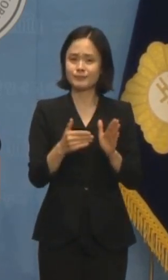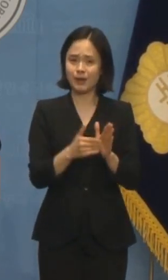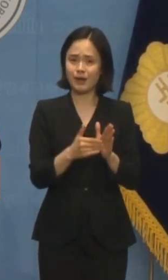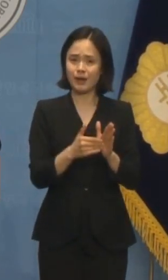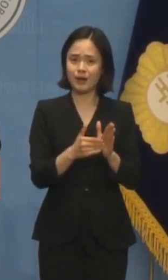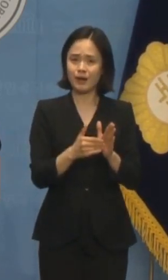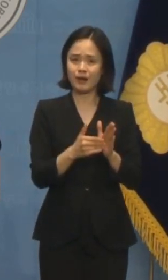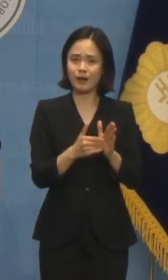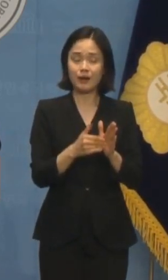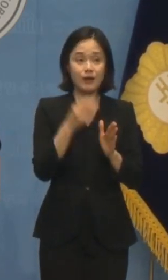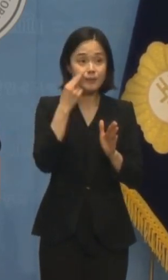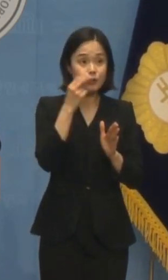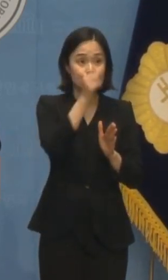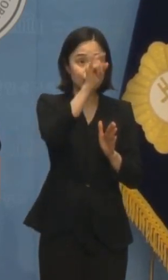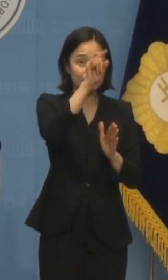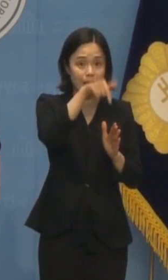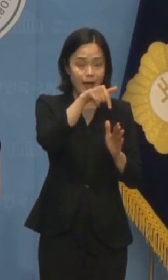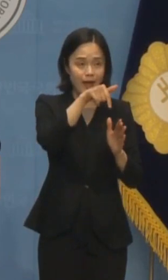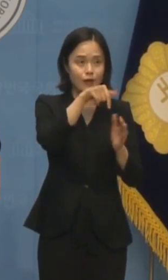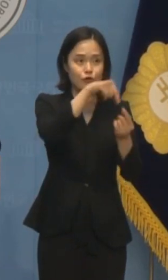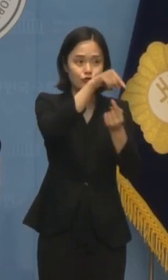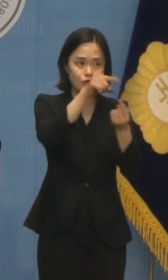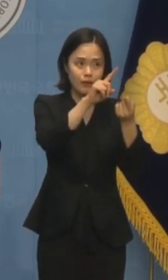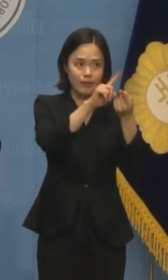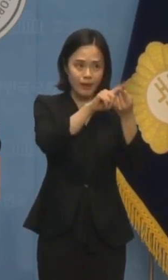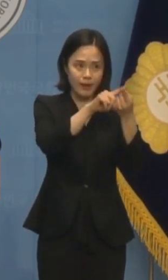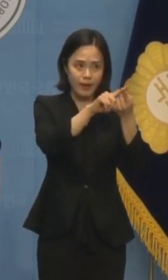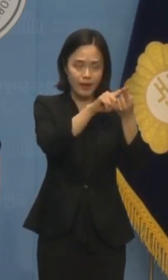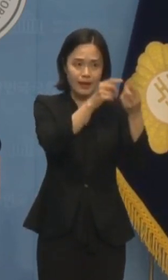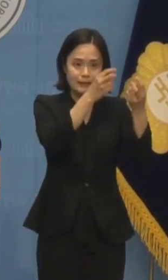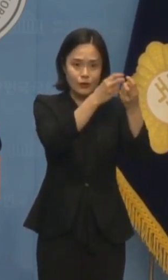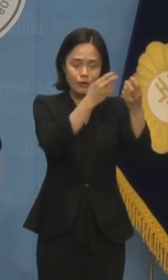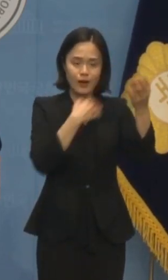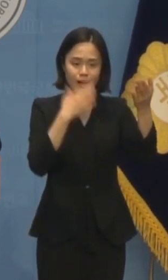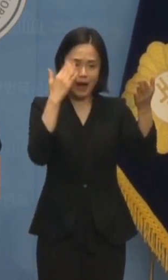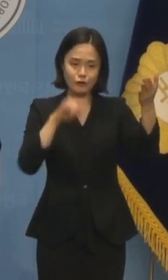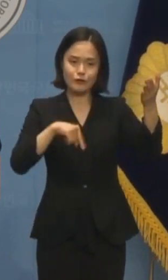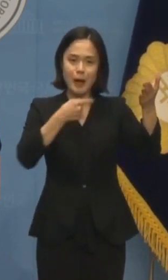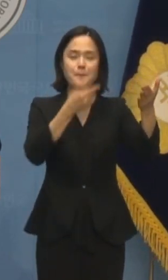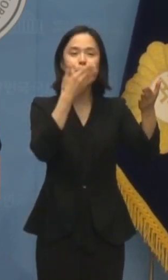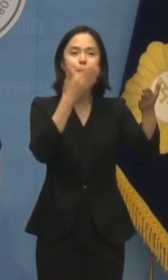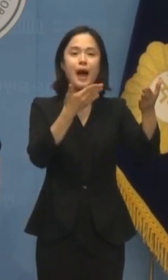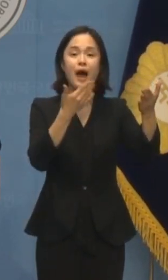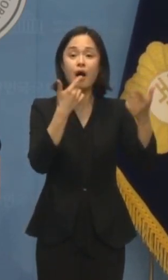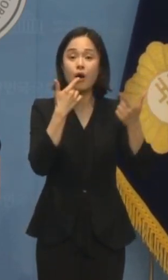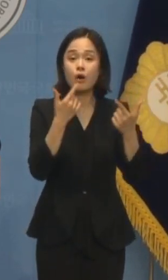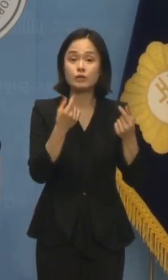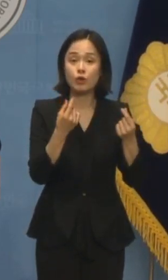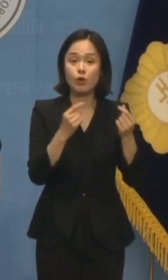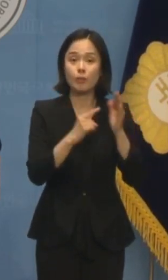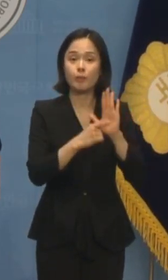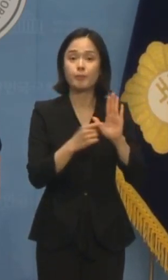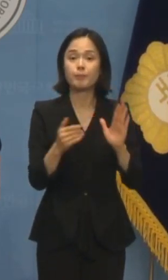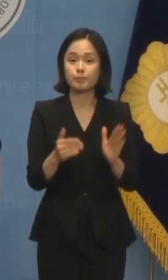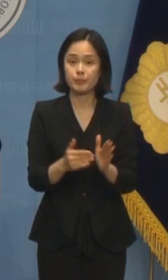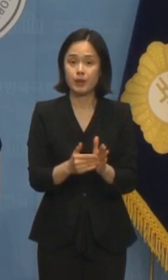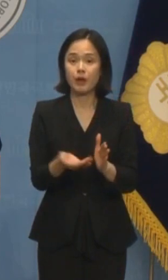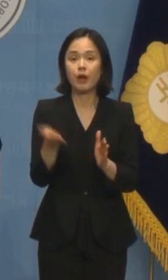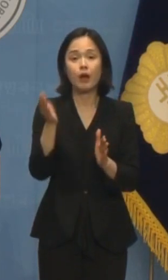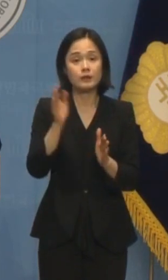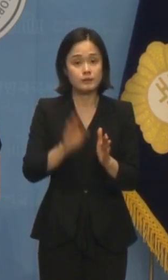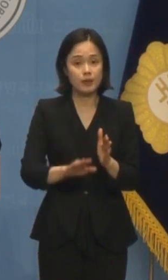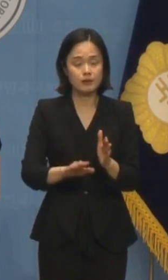한국이 참여할 수 있게 된 것처럼 말했습니다. 하지만 협의체를 통해